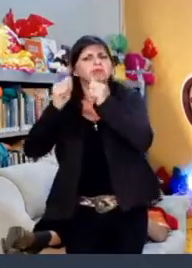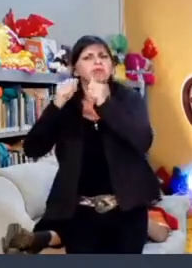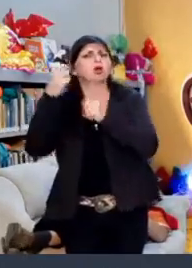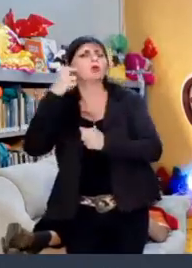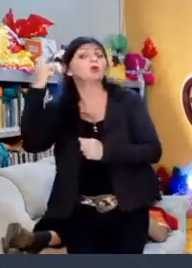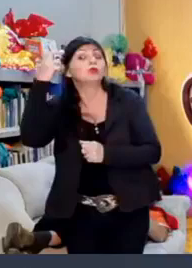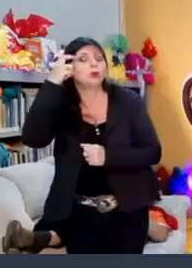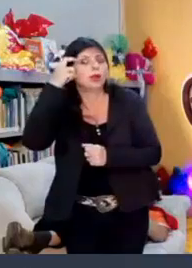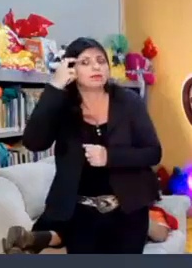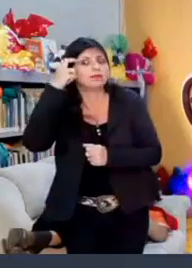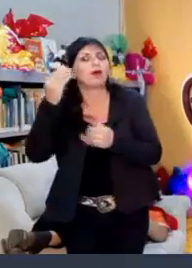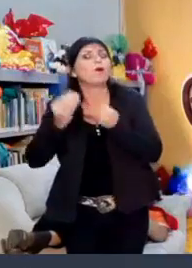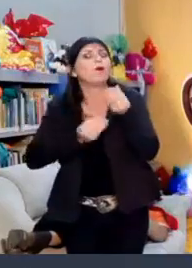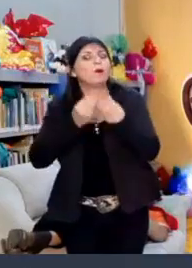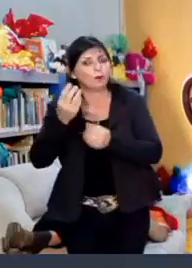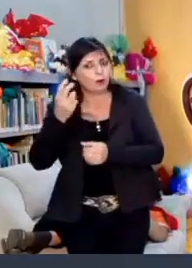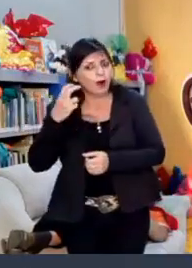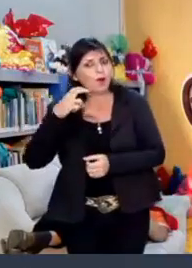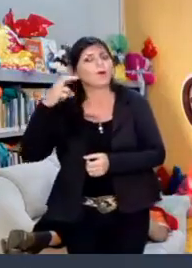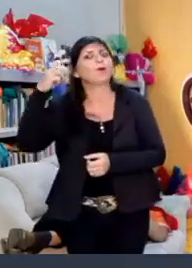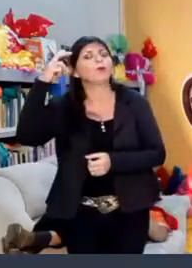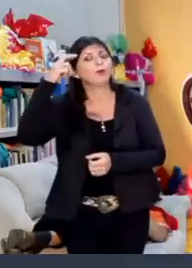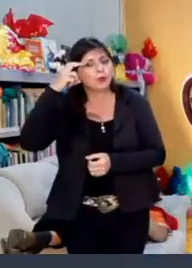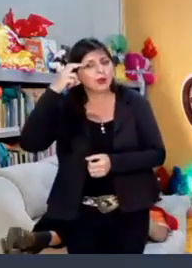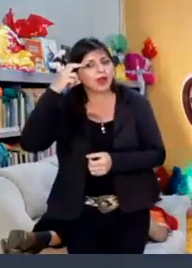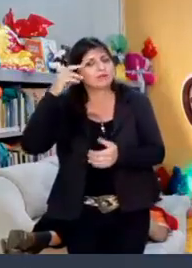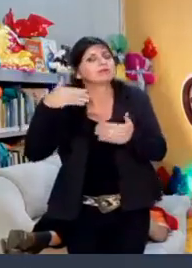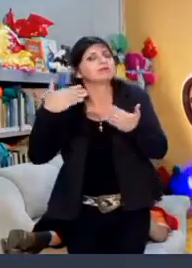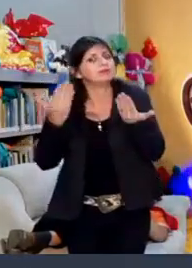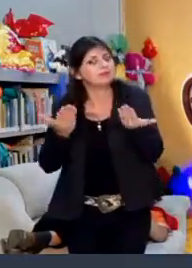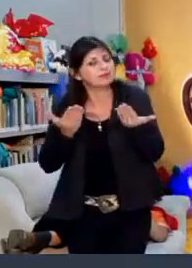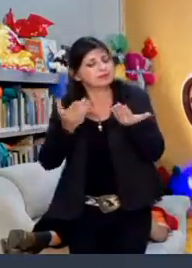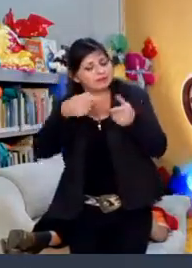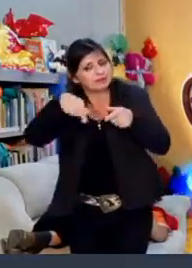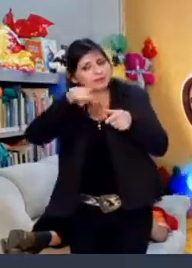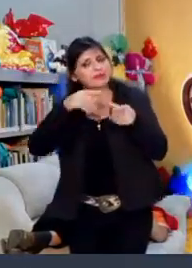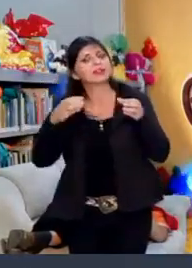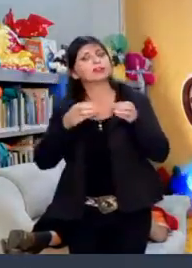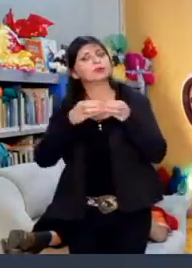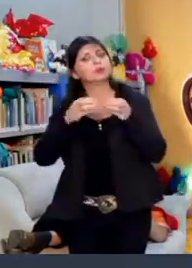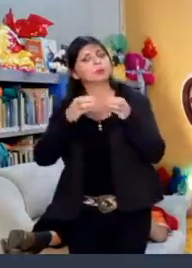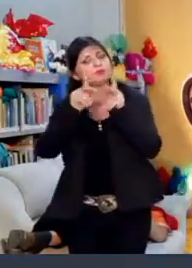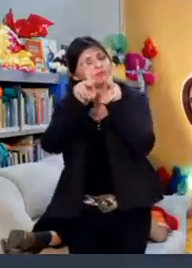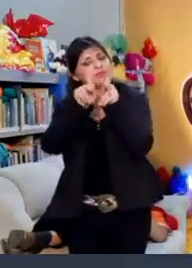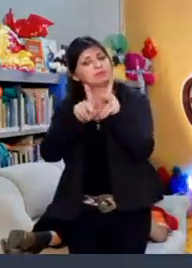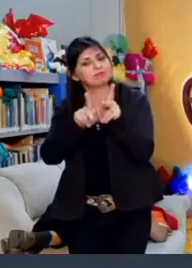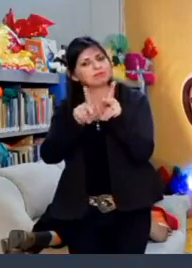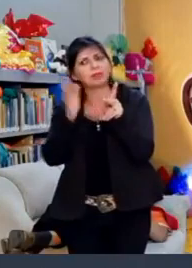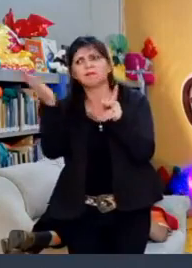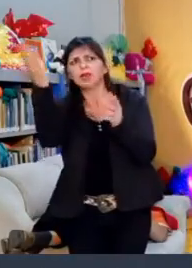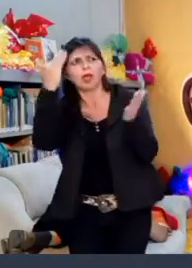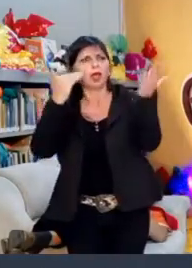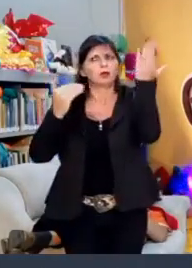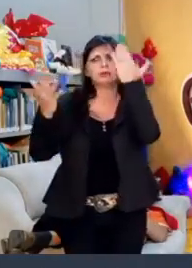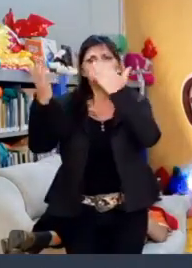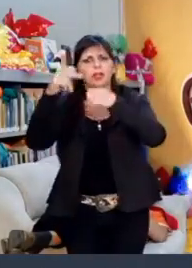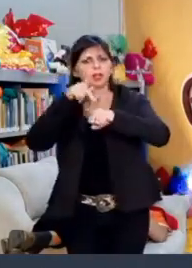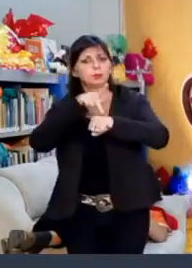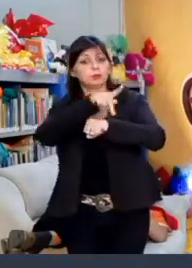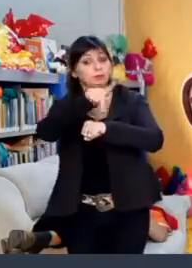tradições deles na Páscoa? Porque eles vieram de países cuja religião era